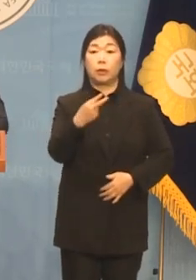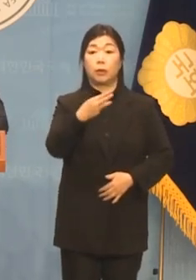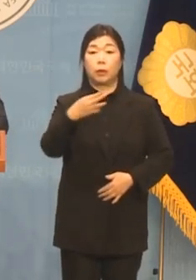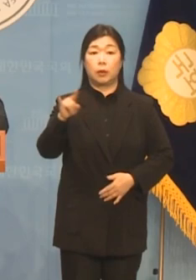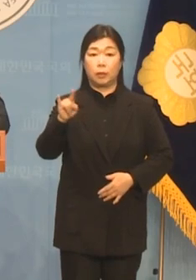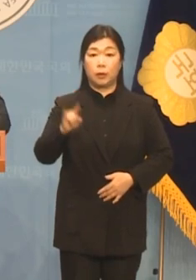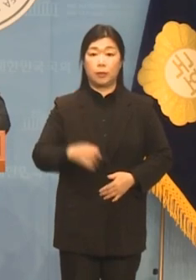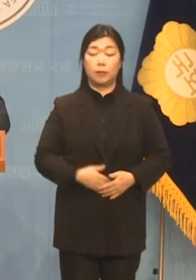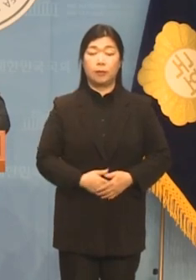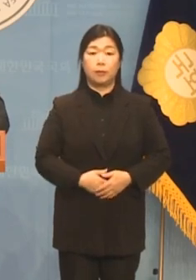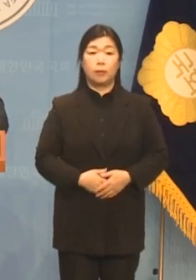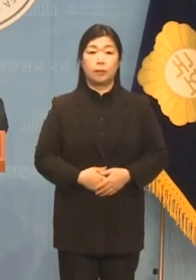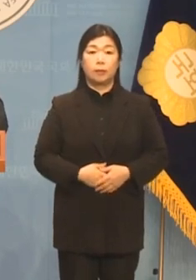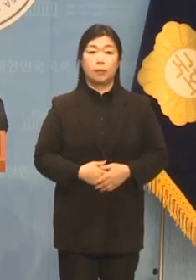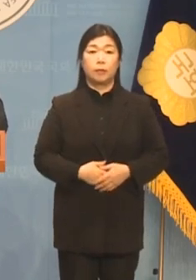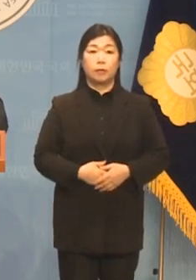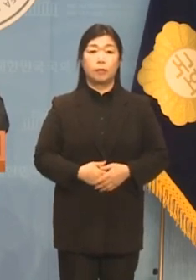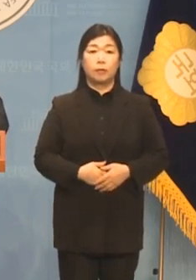온마이크